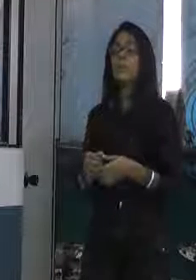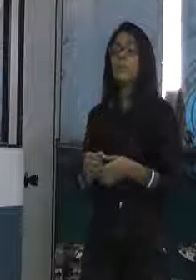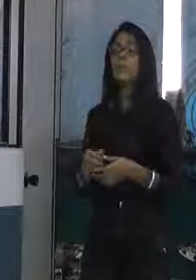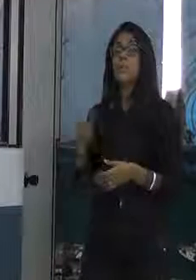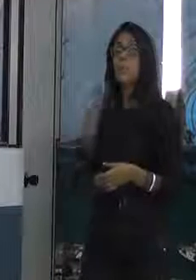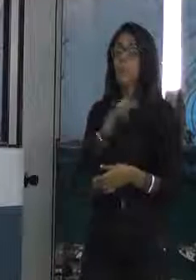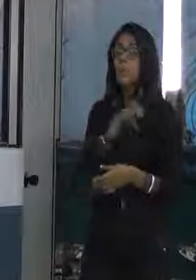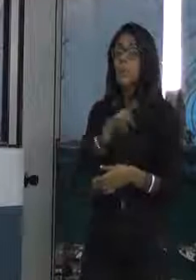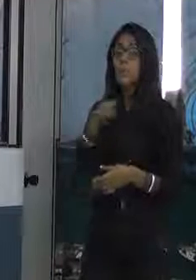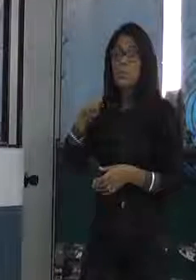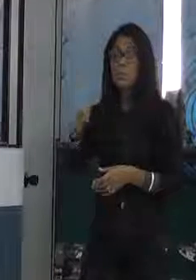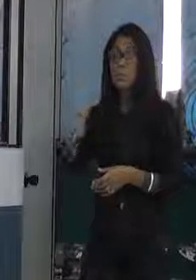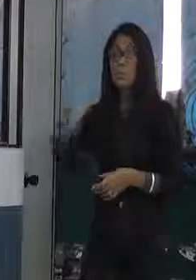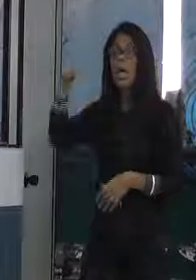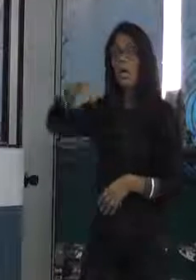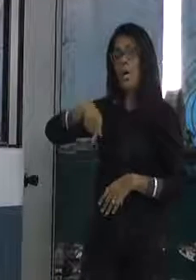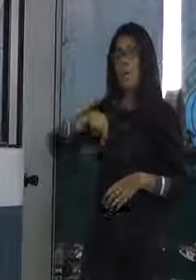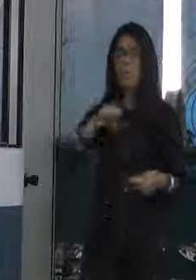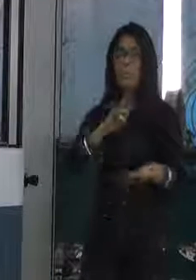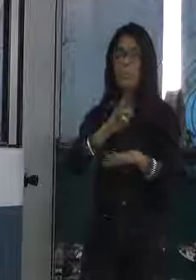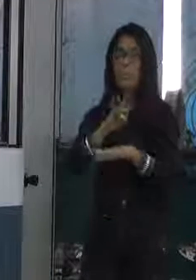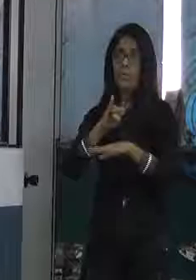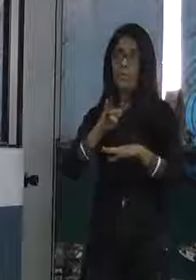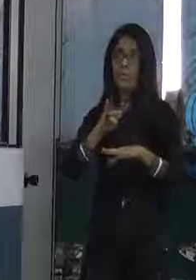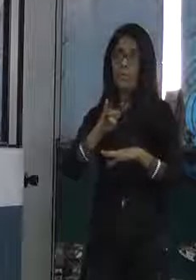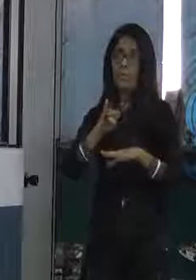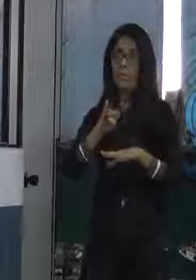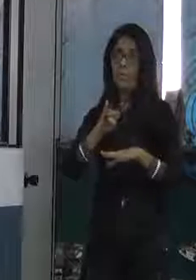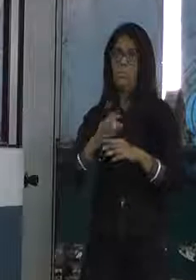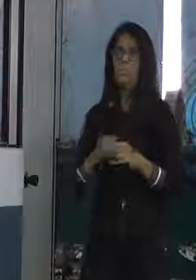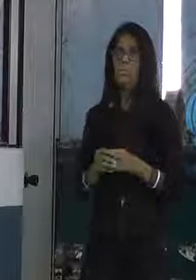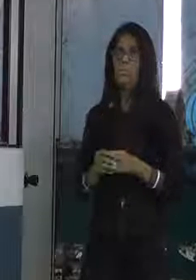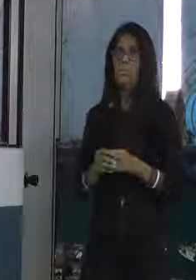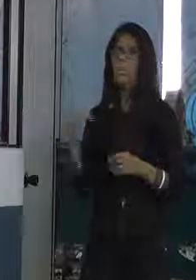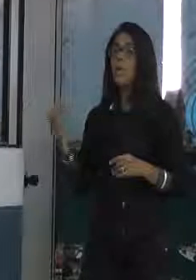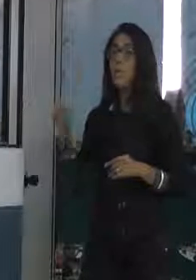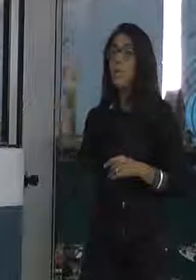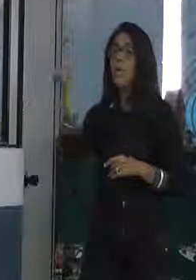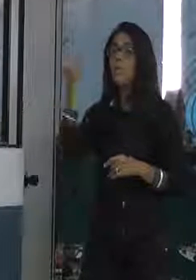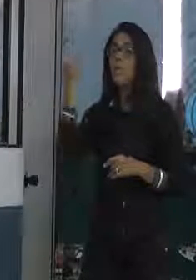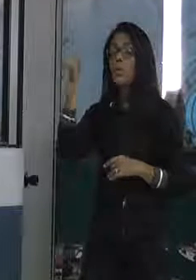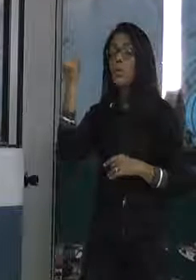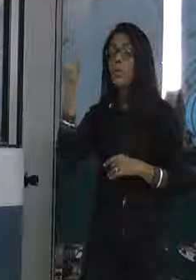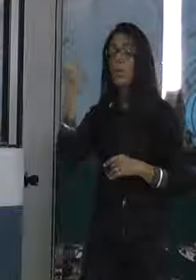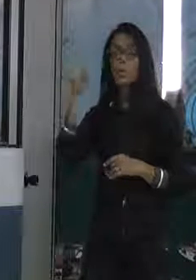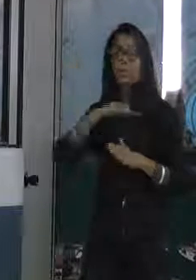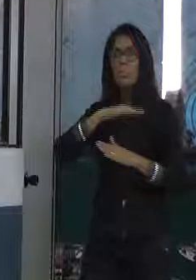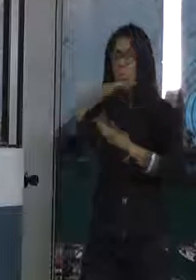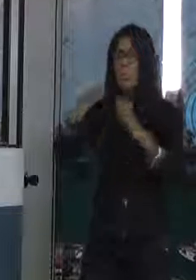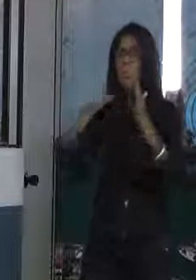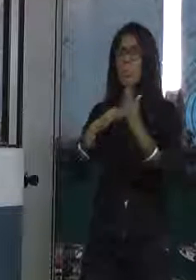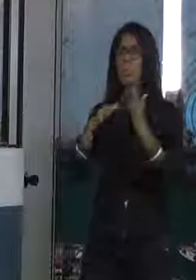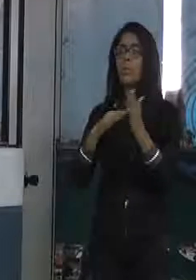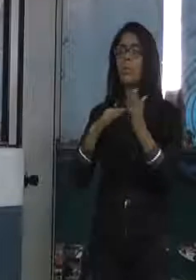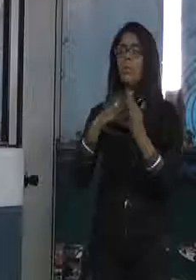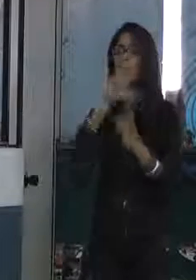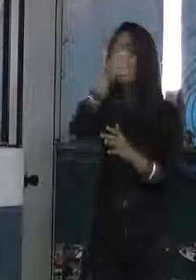município. Por quê? Não vai servir só Ilhéus, vai servir a região. E a gente sabe que